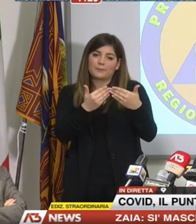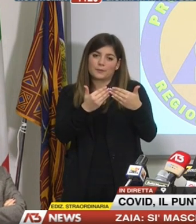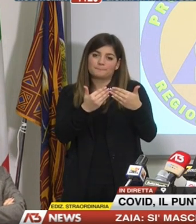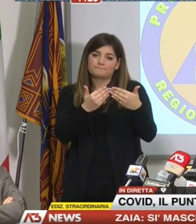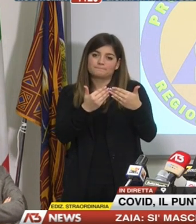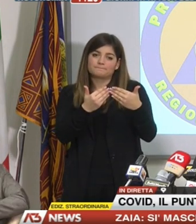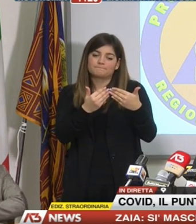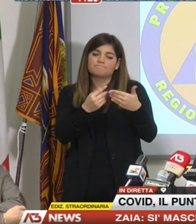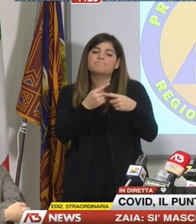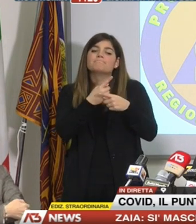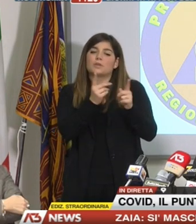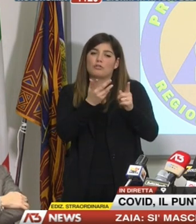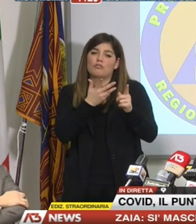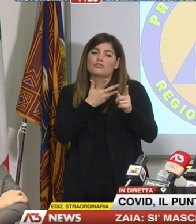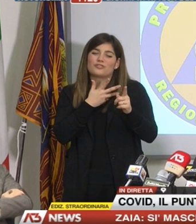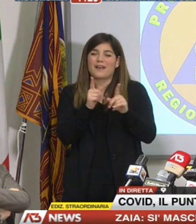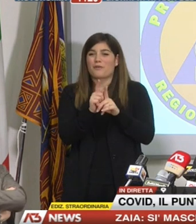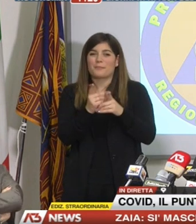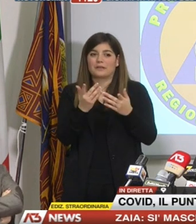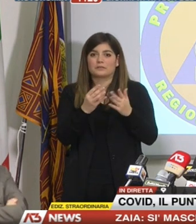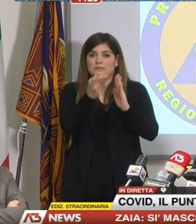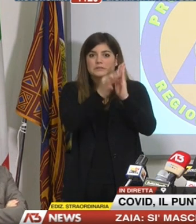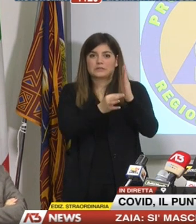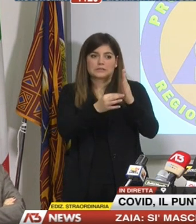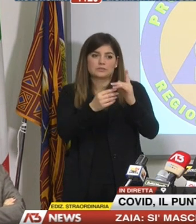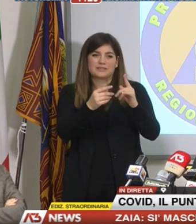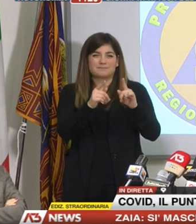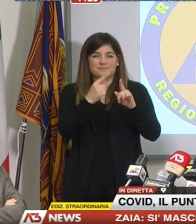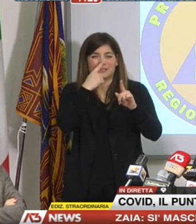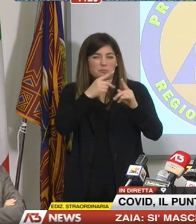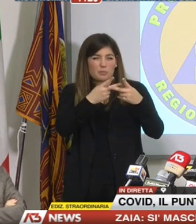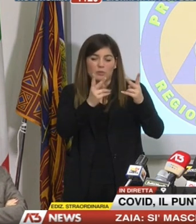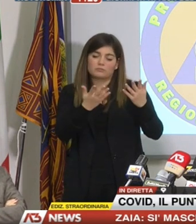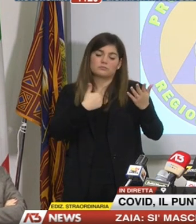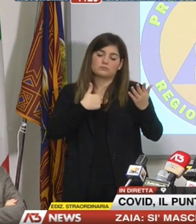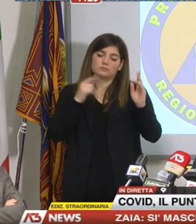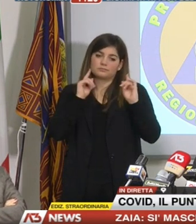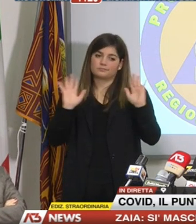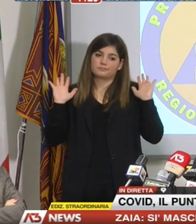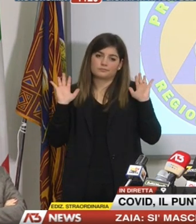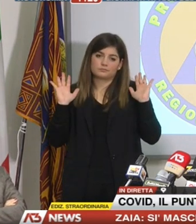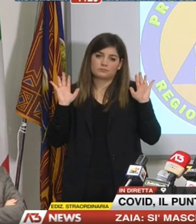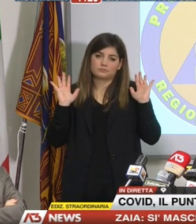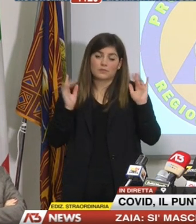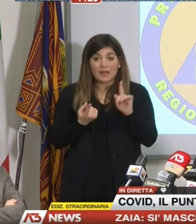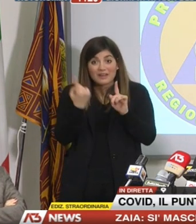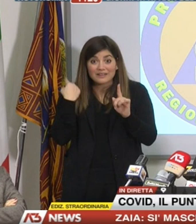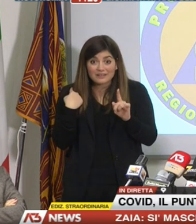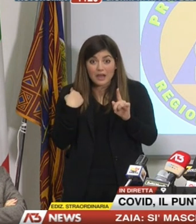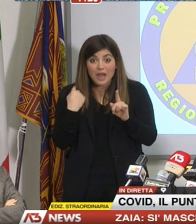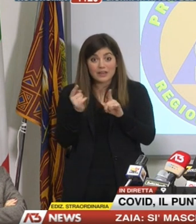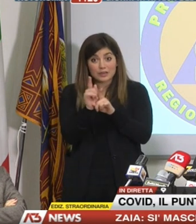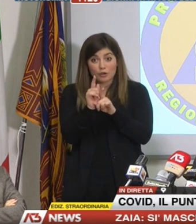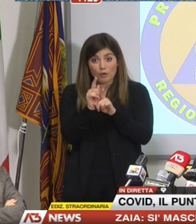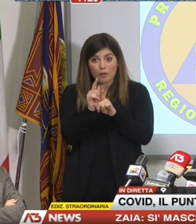infrastruttura diciamo pubblica, non ve lo so dire. Però guardate, ieri non c'è stato la minima ombra di dubbio di accogliere